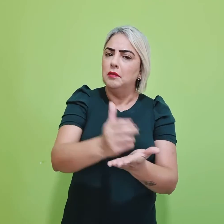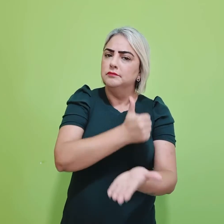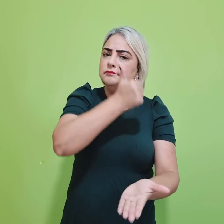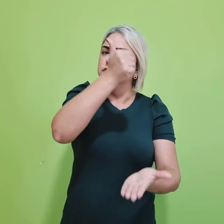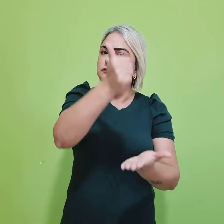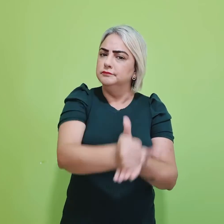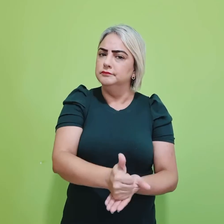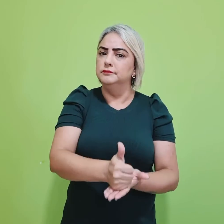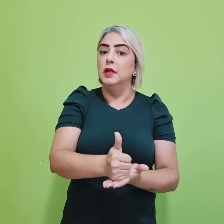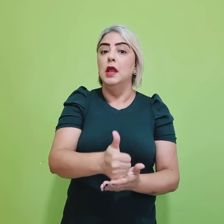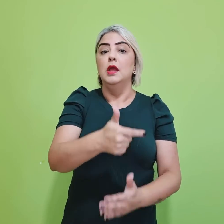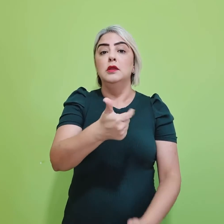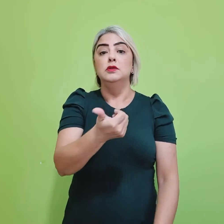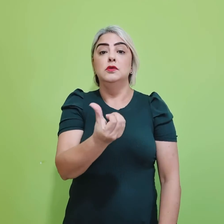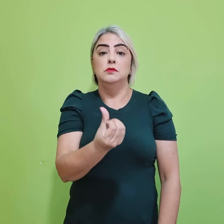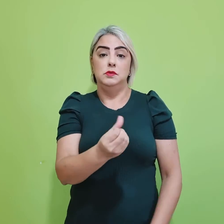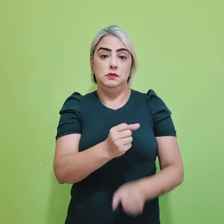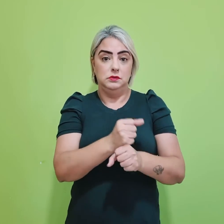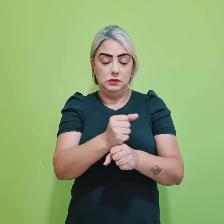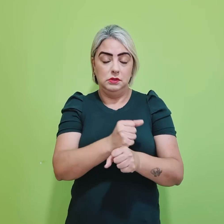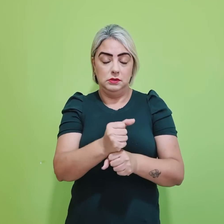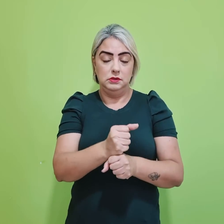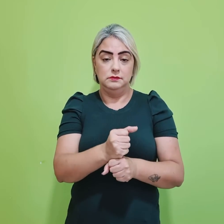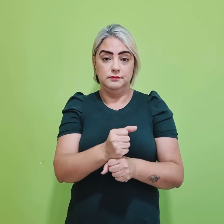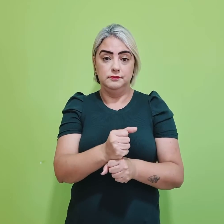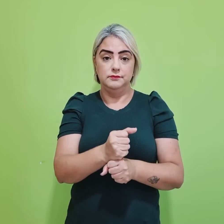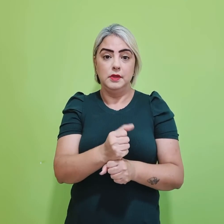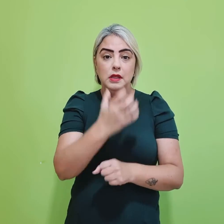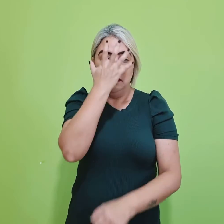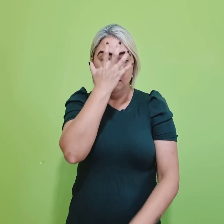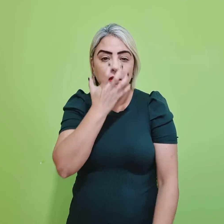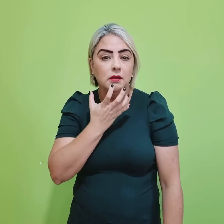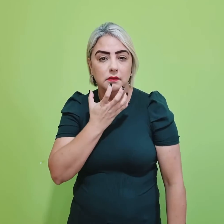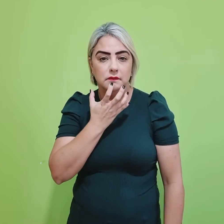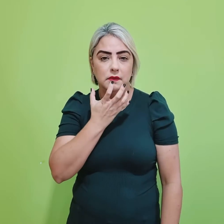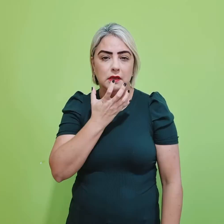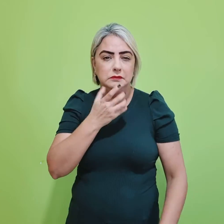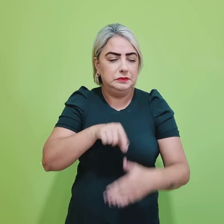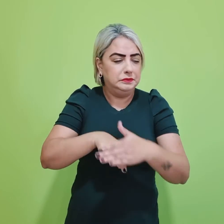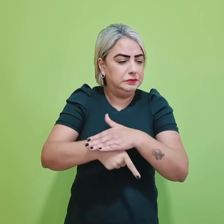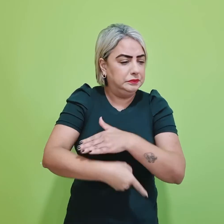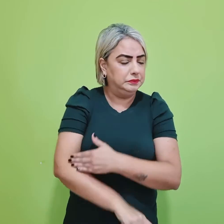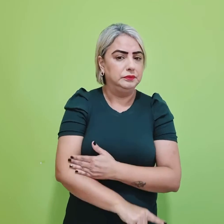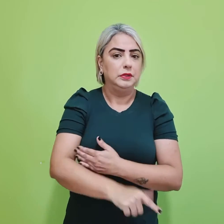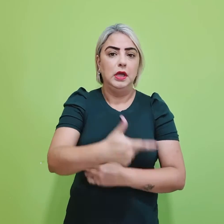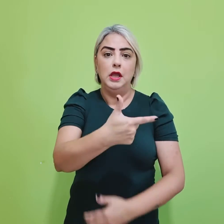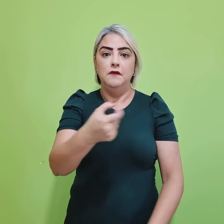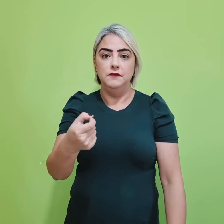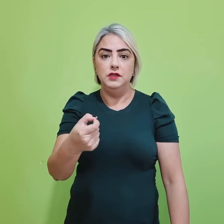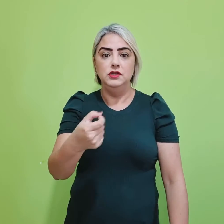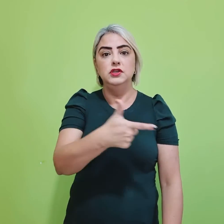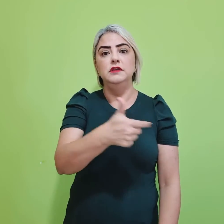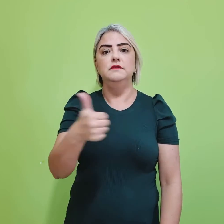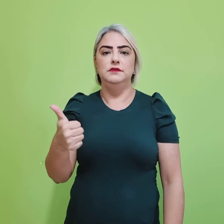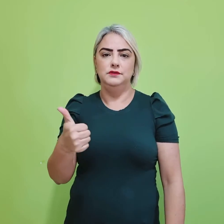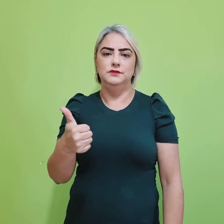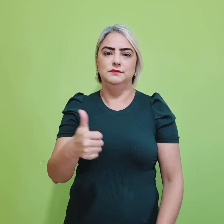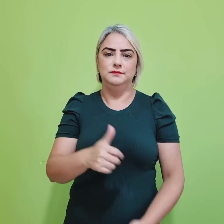de Estado de 2016 e agravaram-se em 2020 e